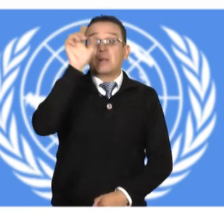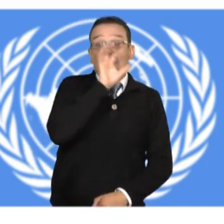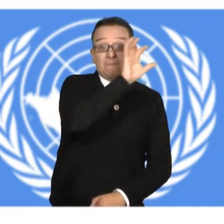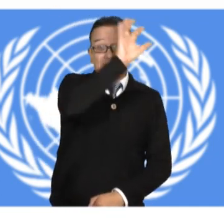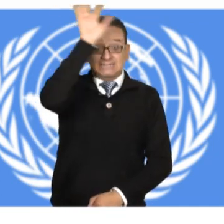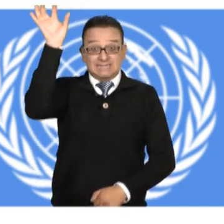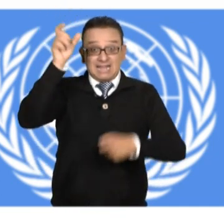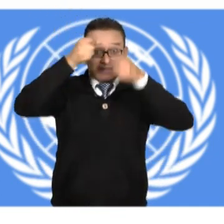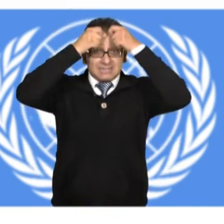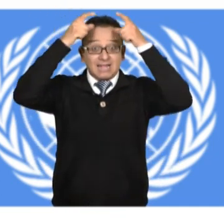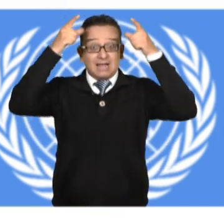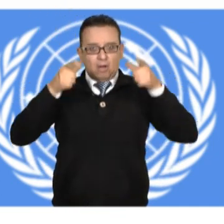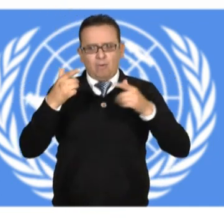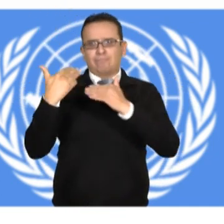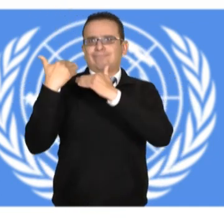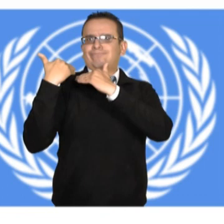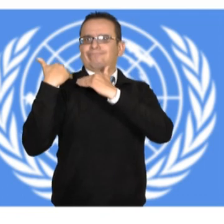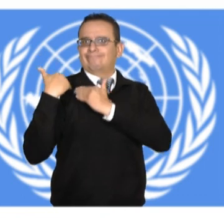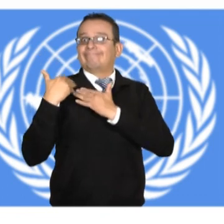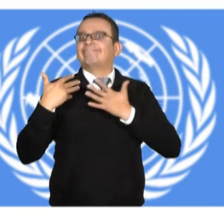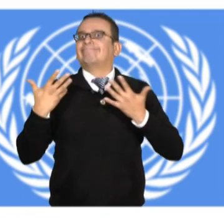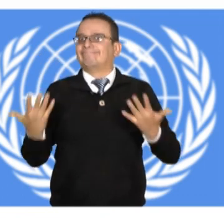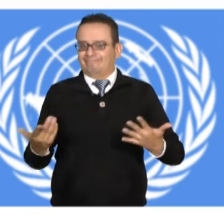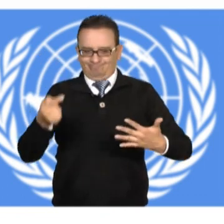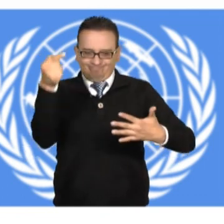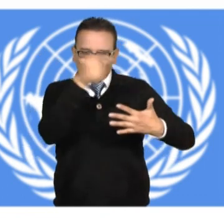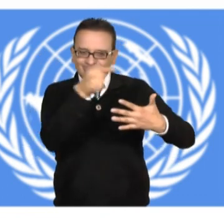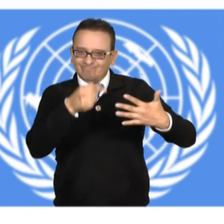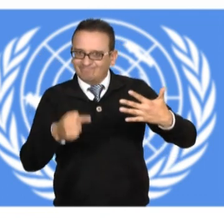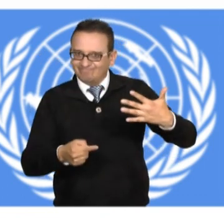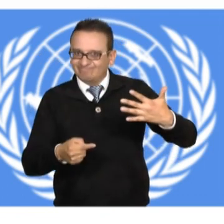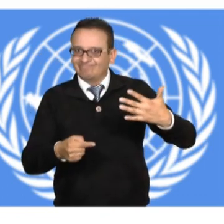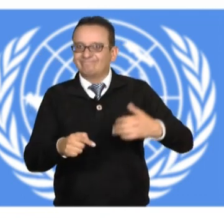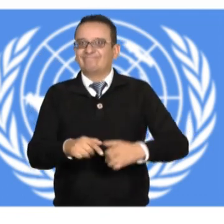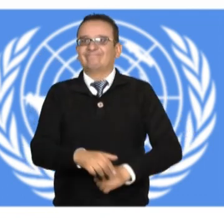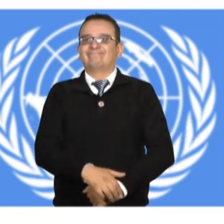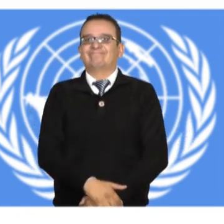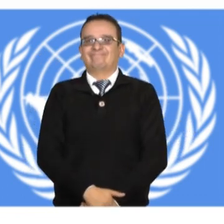Preámbulo. Los Estados partes en la presente convención.